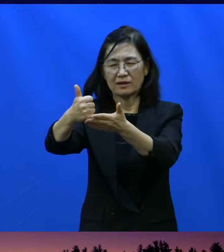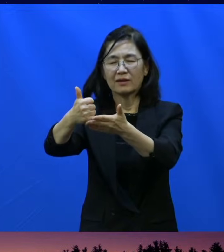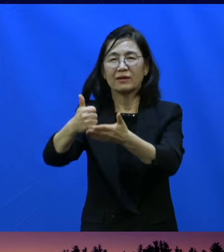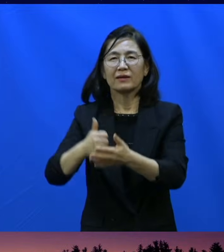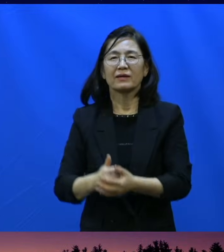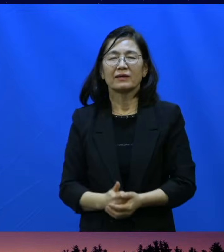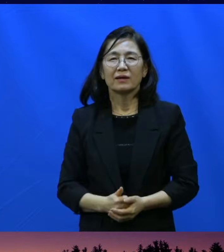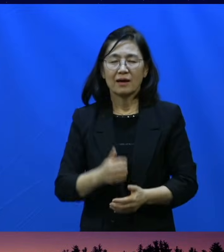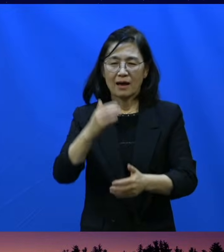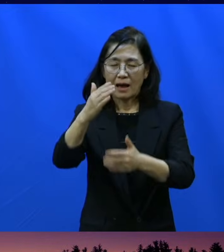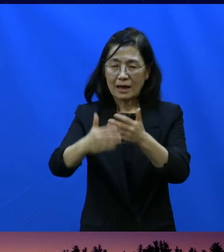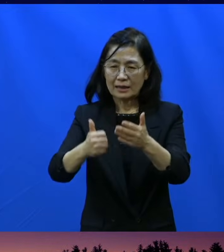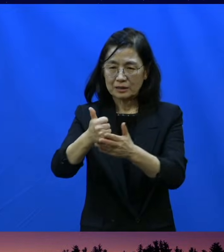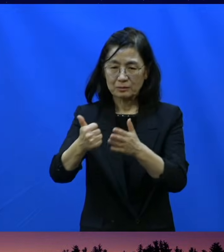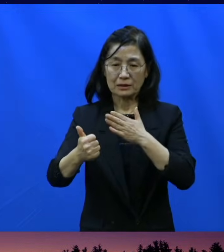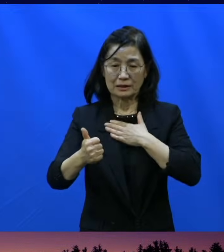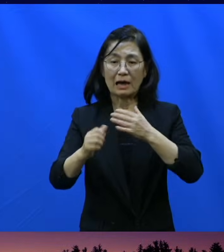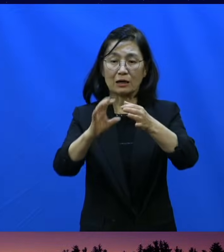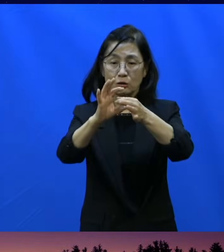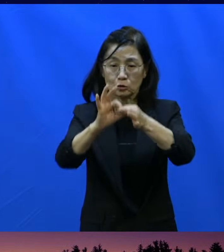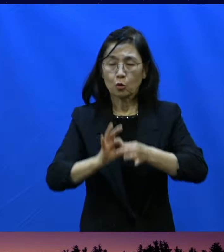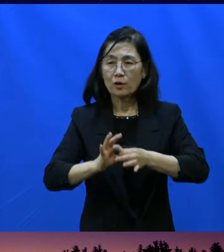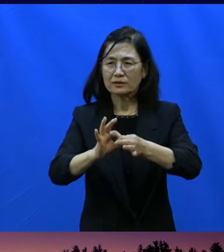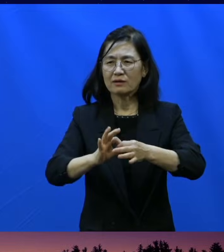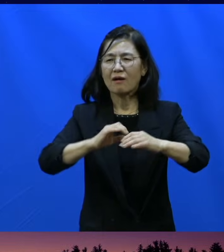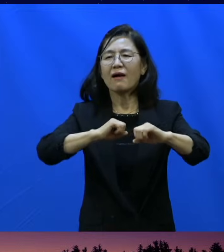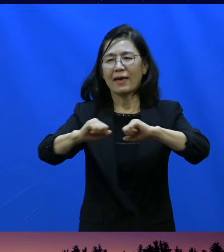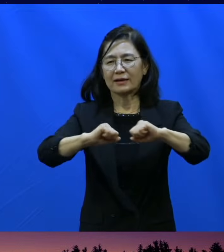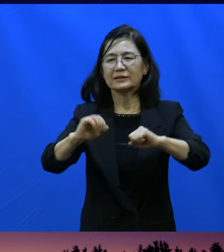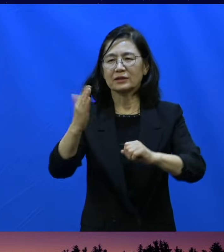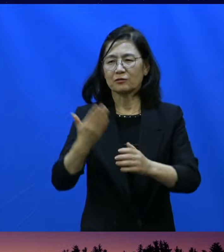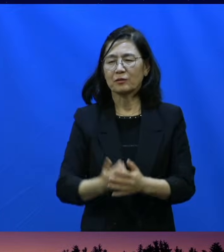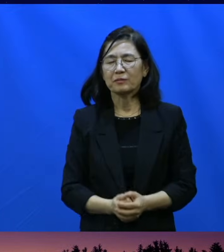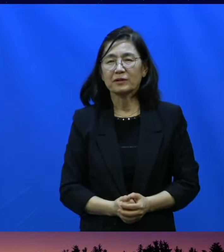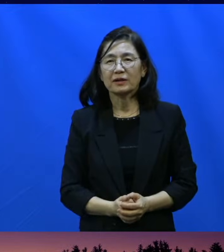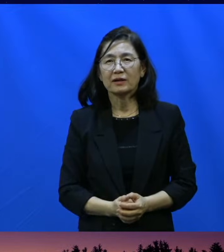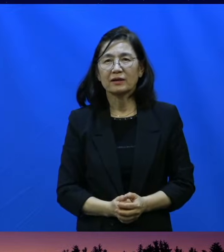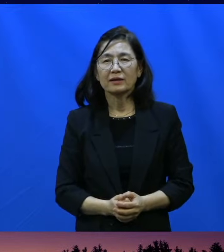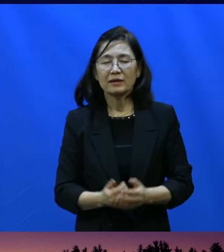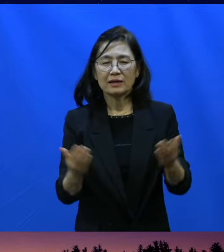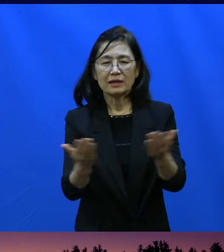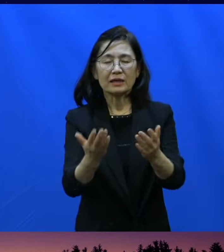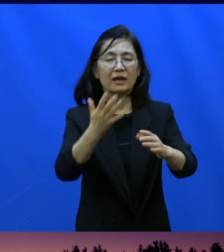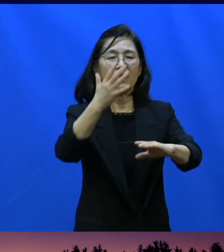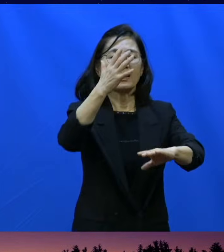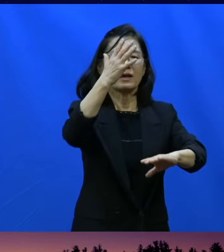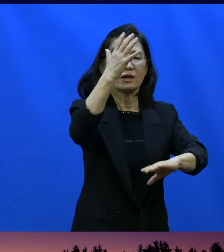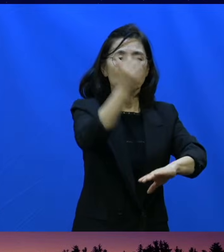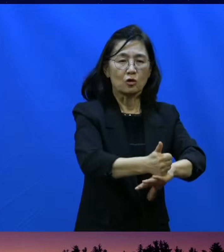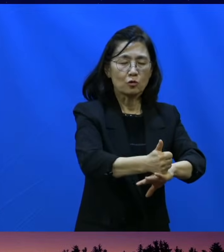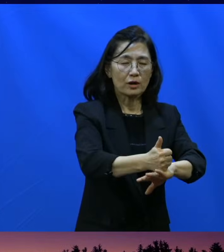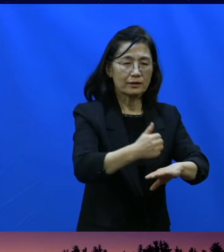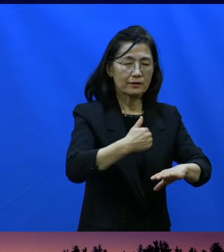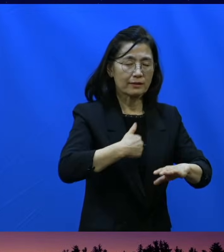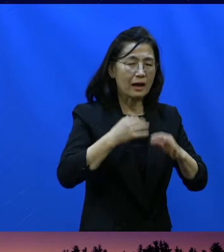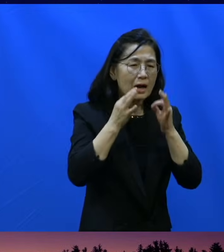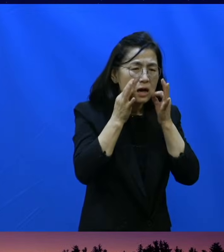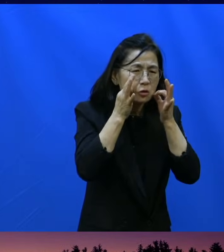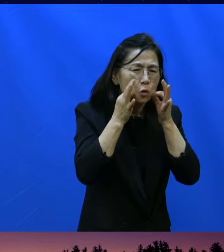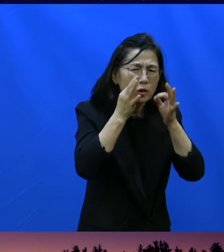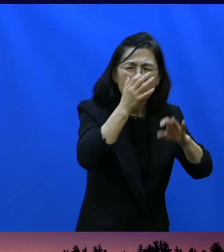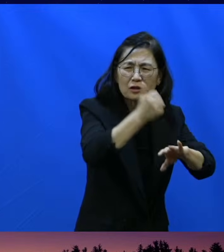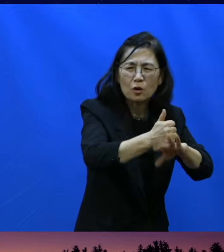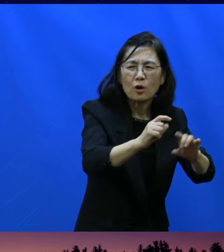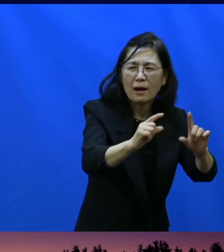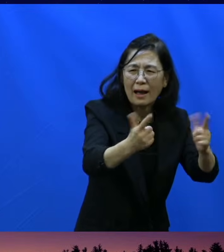일을 하시는 거죠. 그래서 일의 결과는요, 우리가 노력해서 만들어낸 결과가